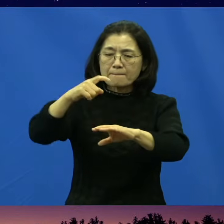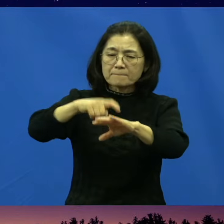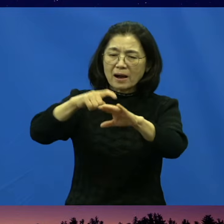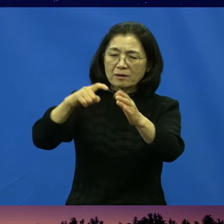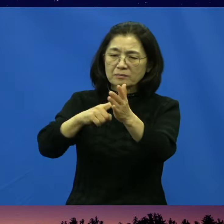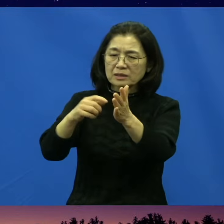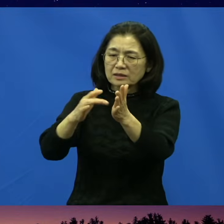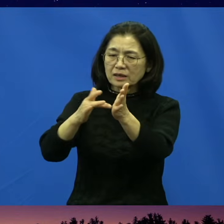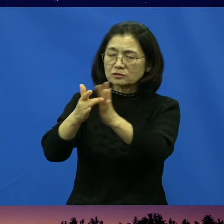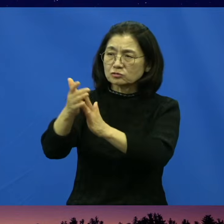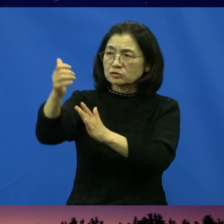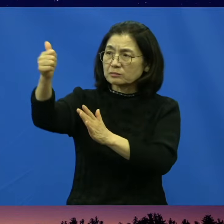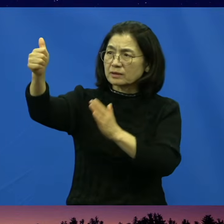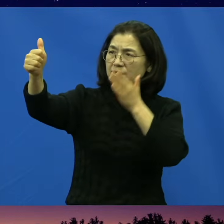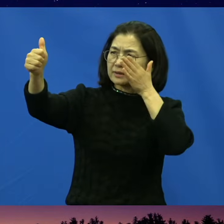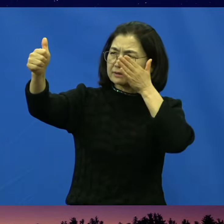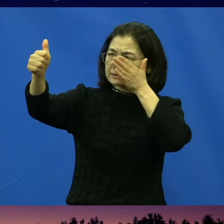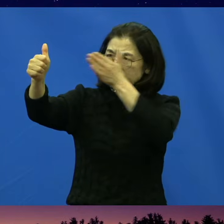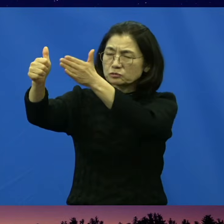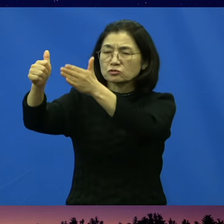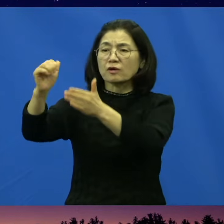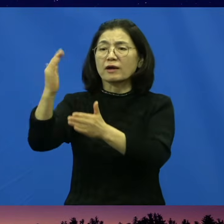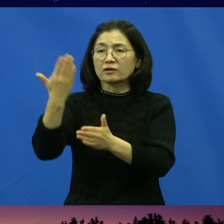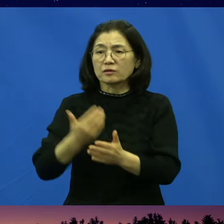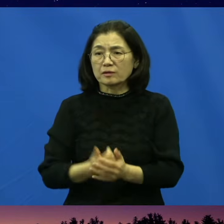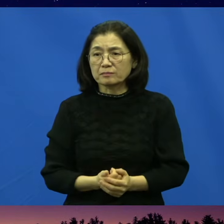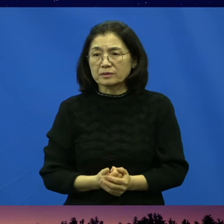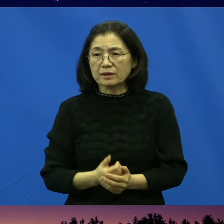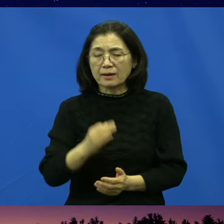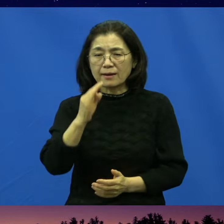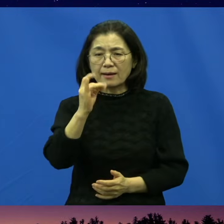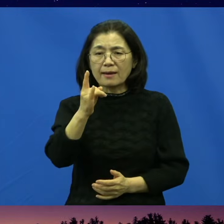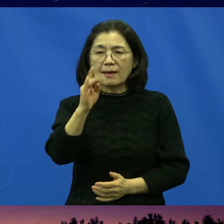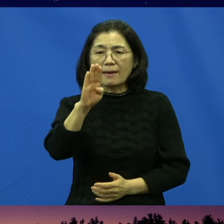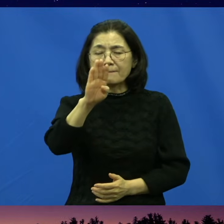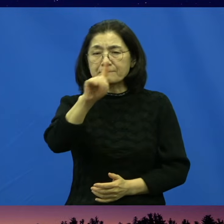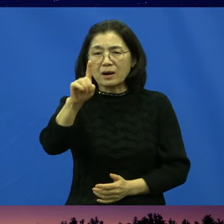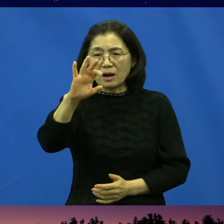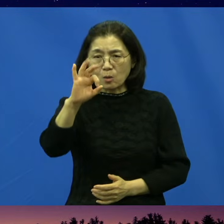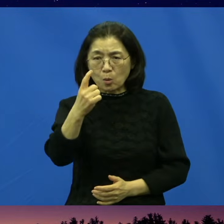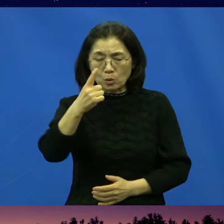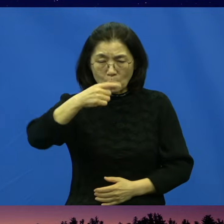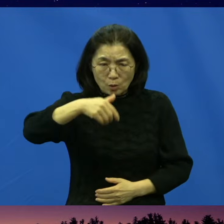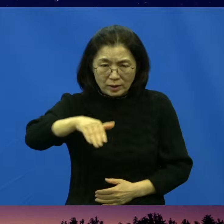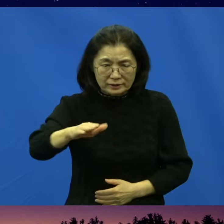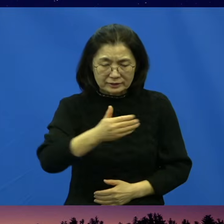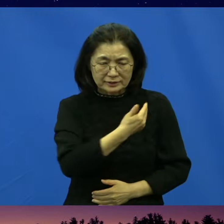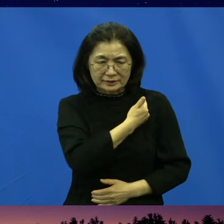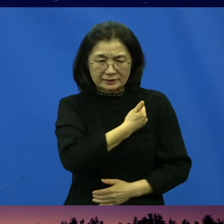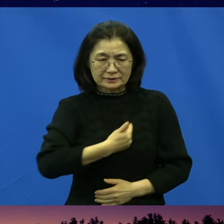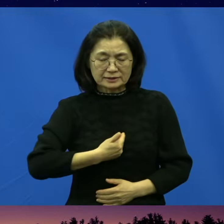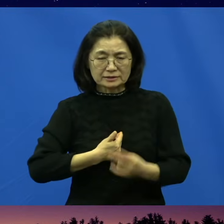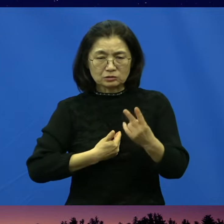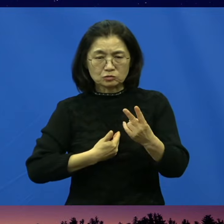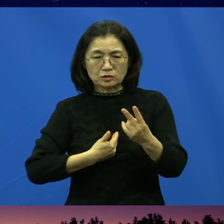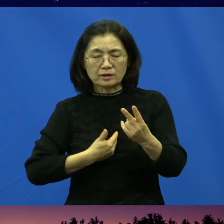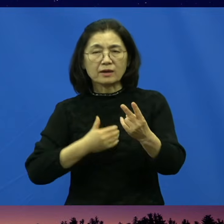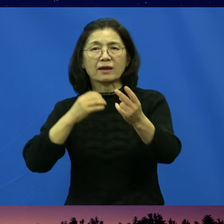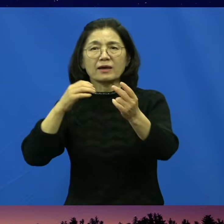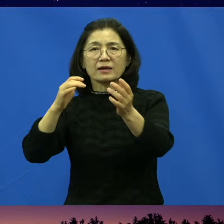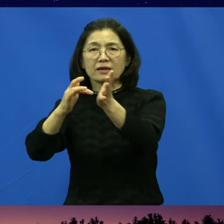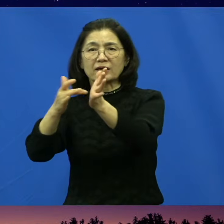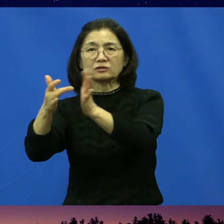것입니다. 여러분, 엠마오로 가는 두 제자에게 주님께서 말씀하시죠. 누가복음